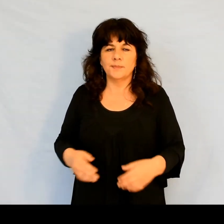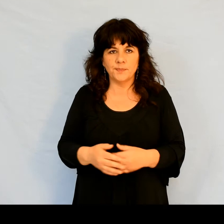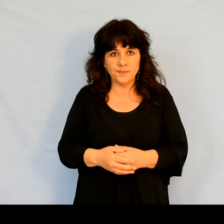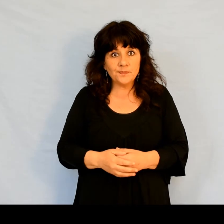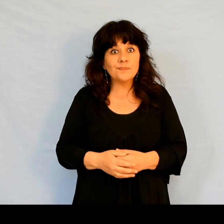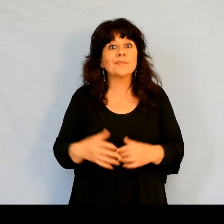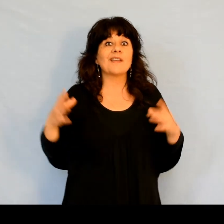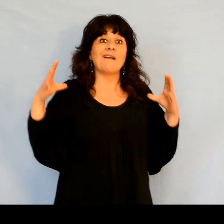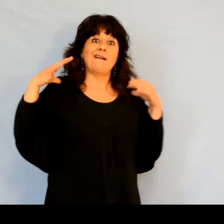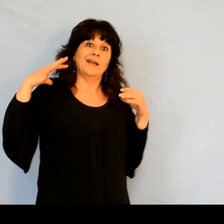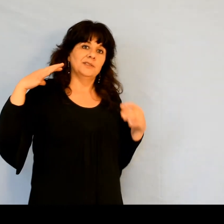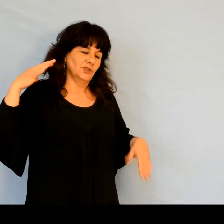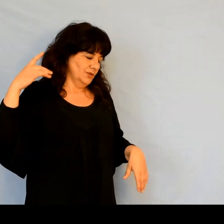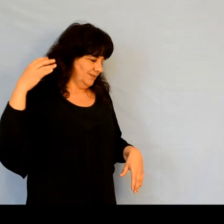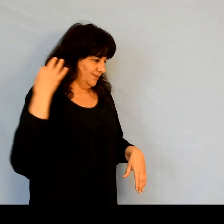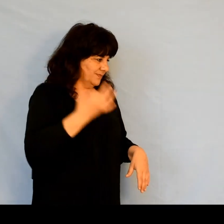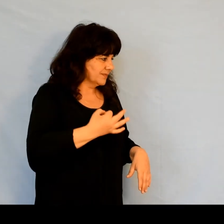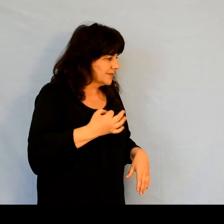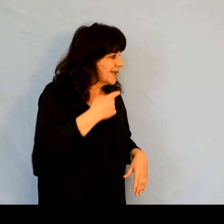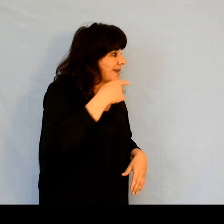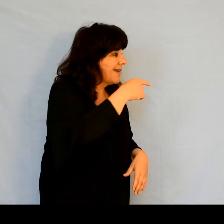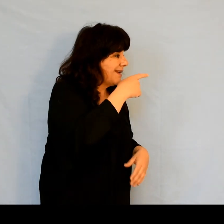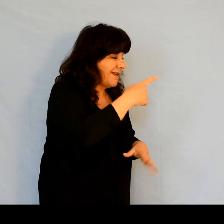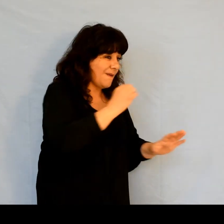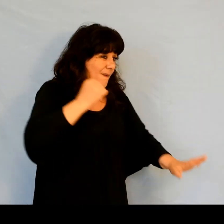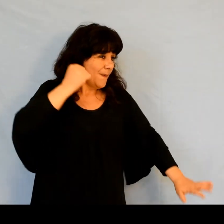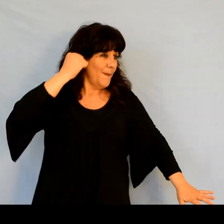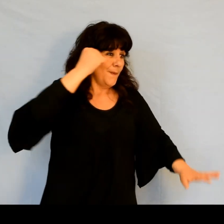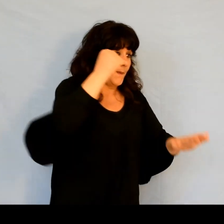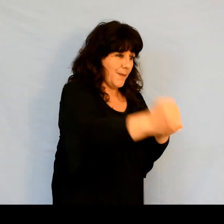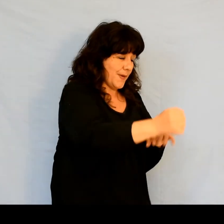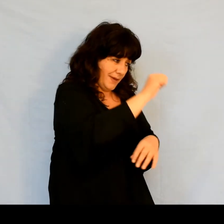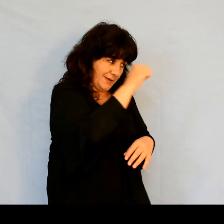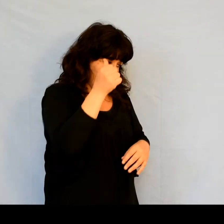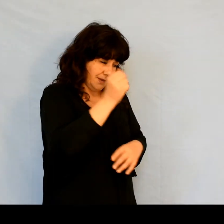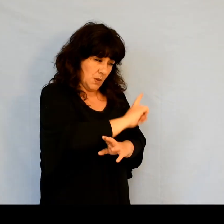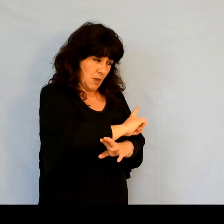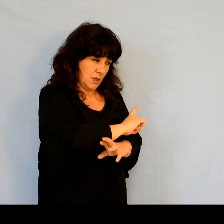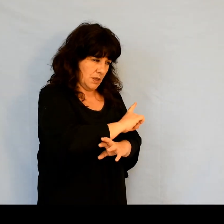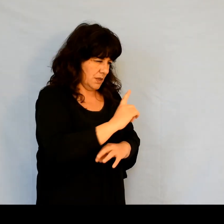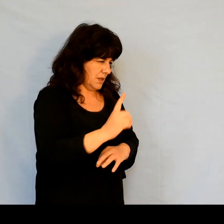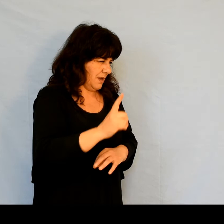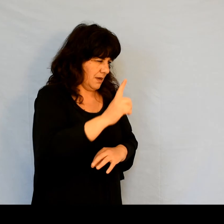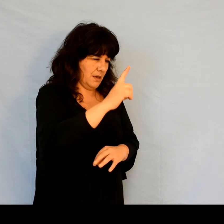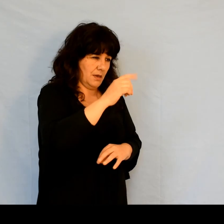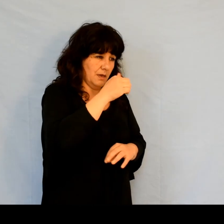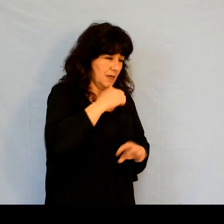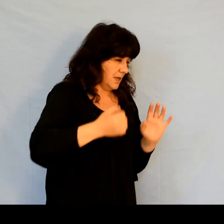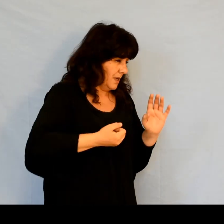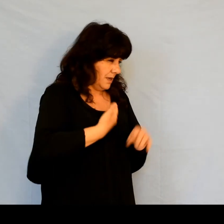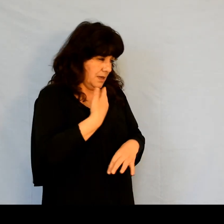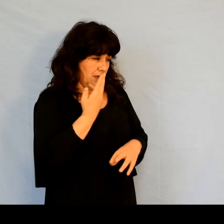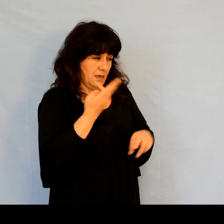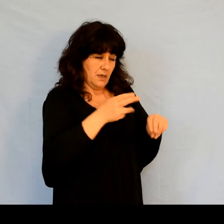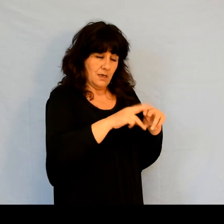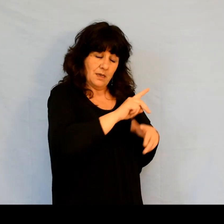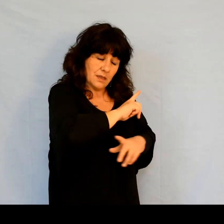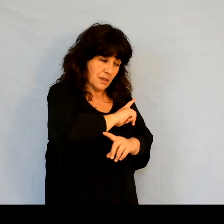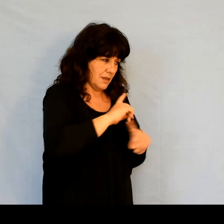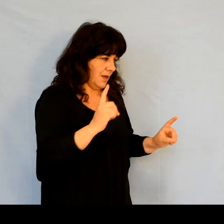L'ange dit, « Ne porte pas la main sur le garçon, ne lui fais aucun mal. Je sais maintenant que tu